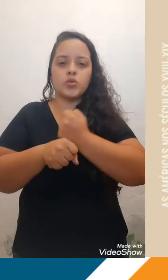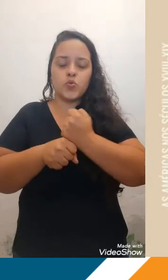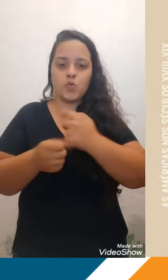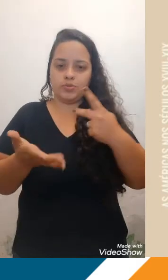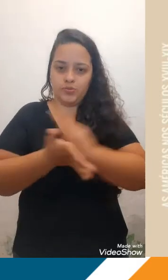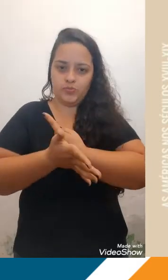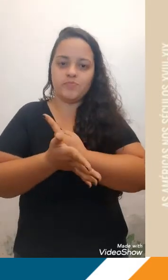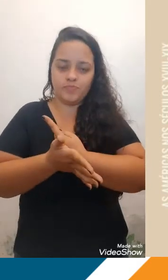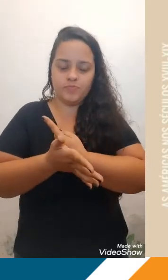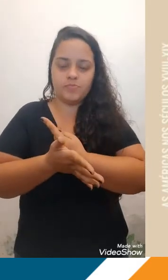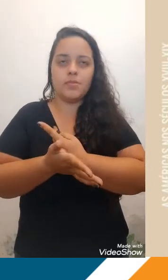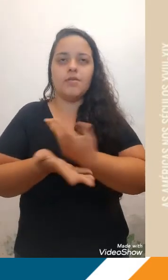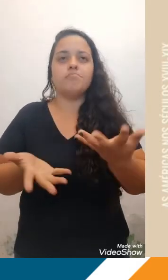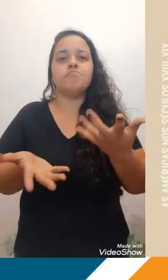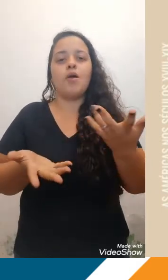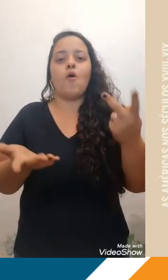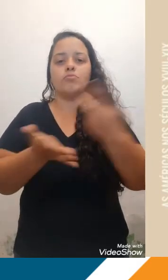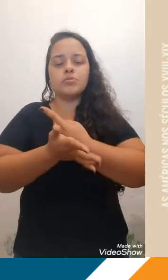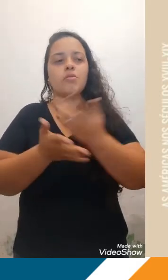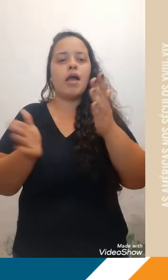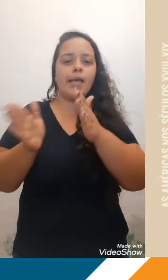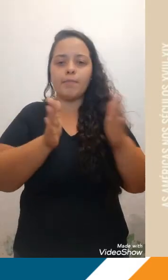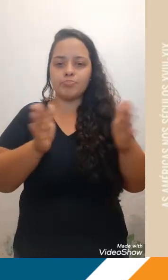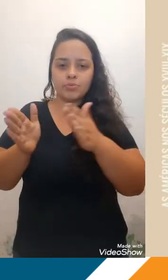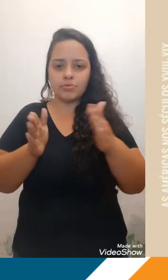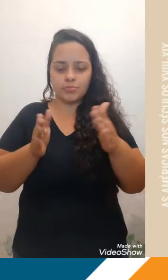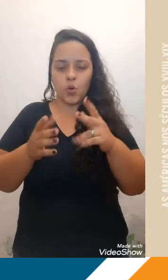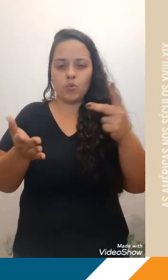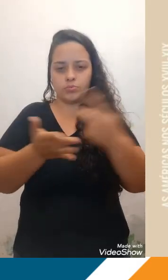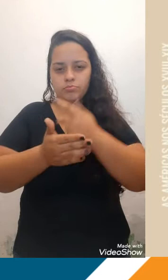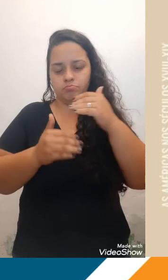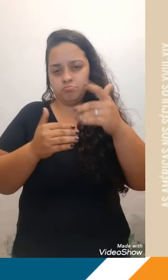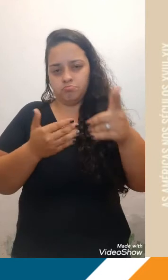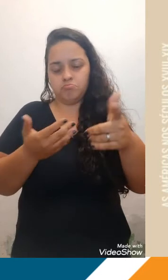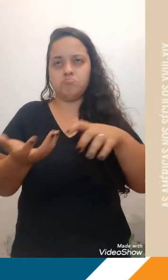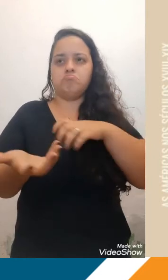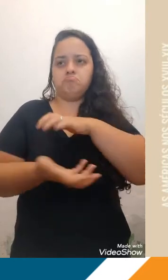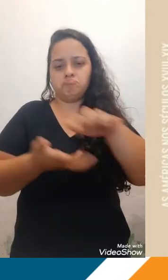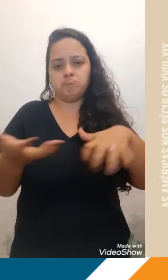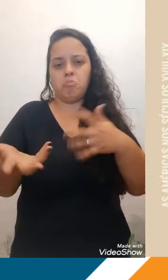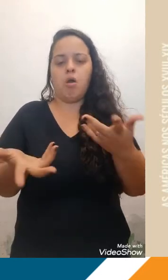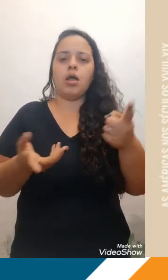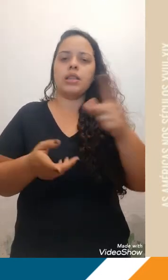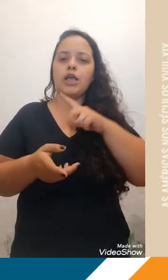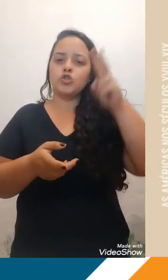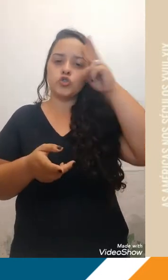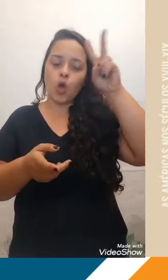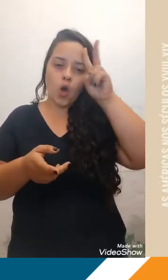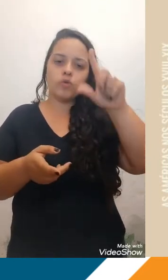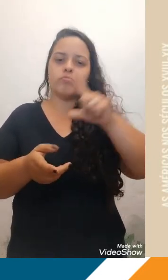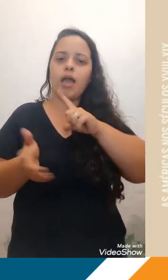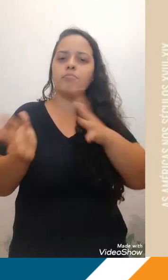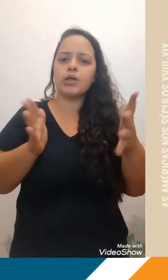eventos ocorreram, No caso, em que época esses vários eventos se desdobraram. Na história, a gente usa muito a periodização através